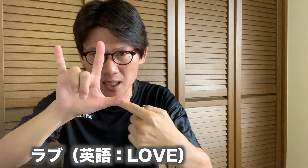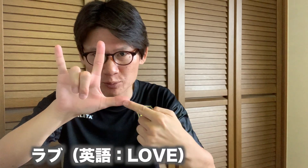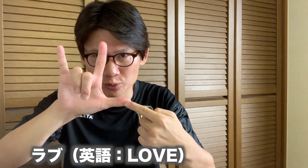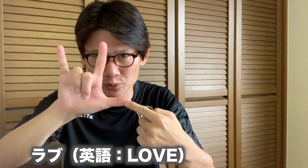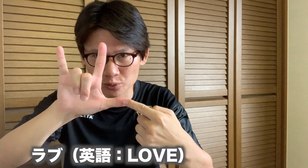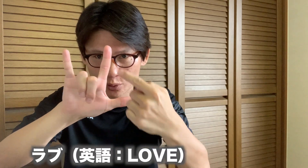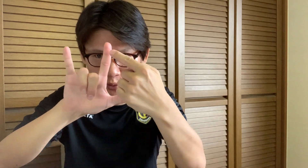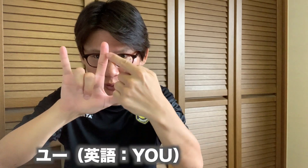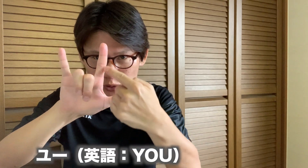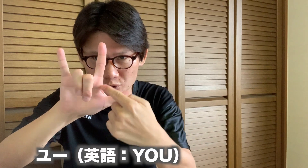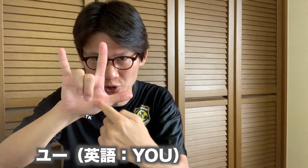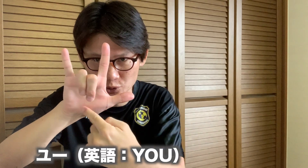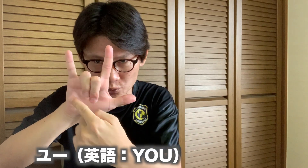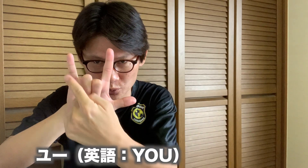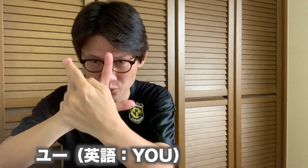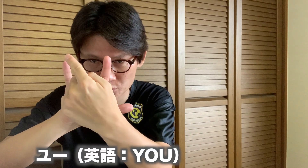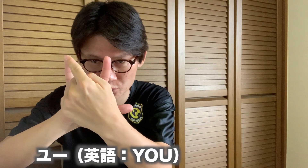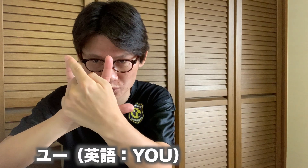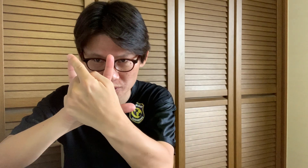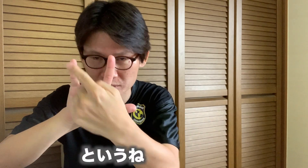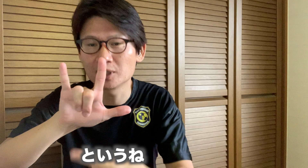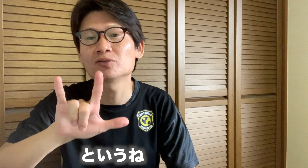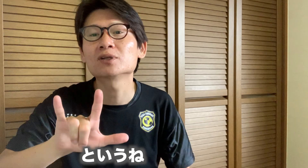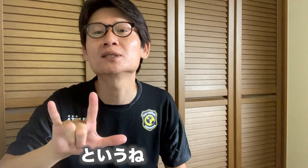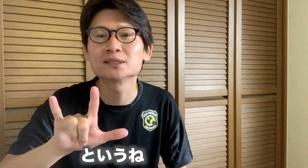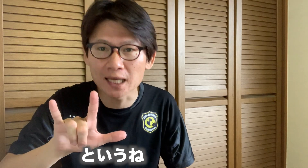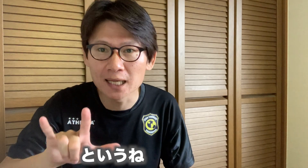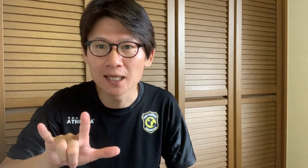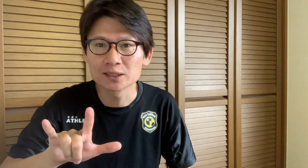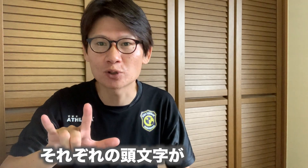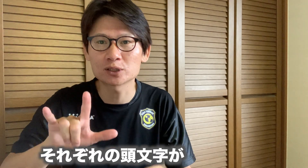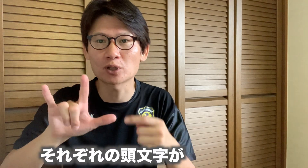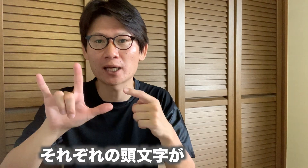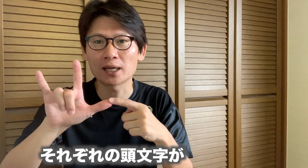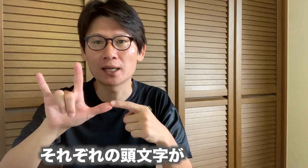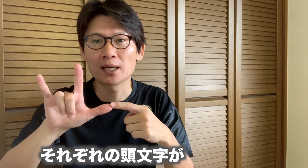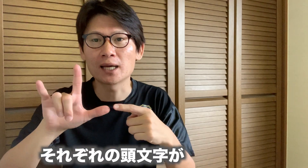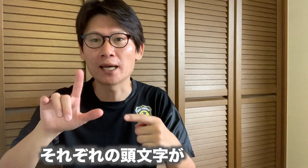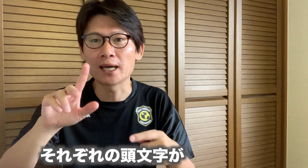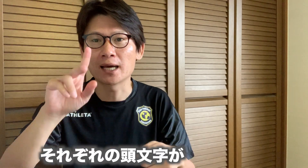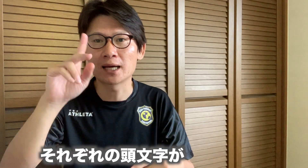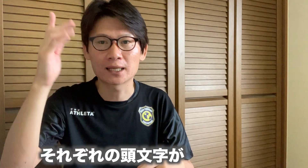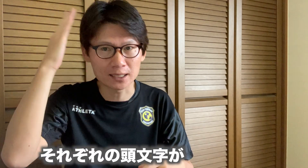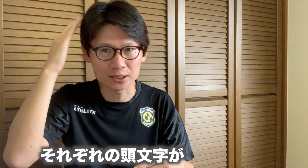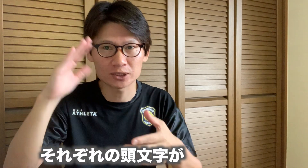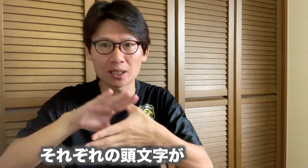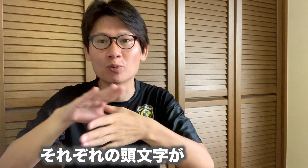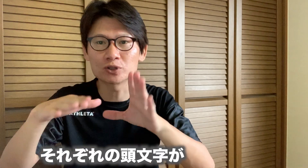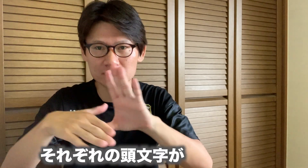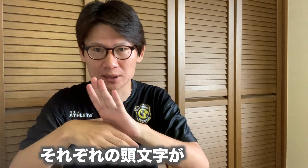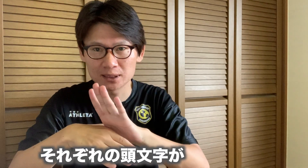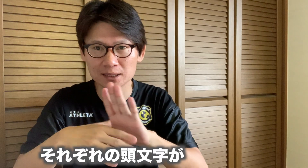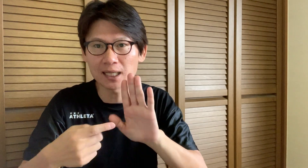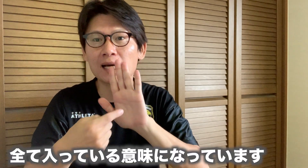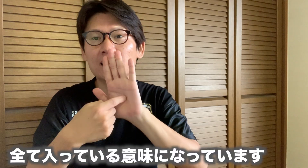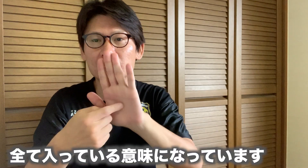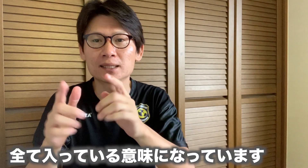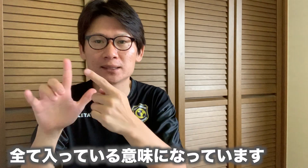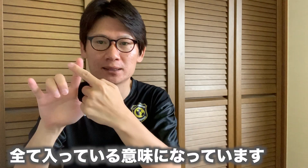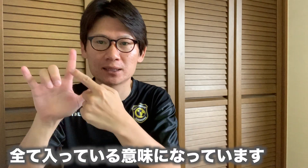love you ということですね。それぞれ、頭文字が